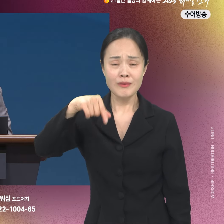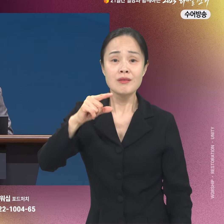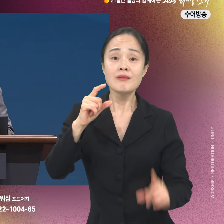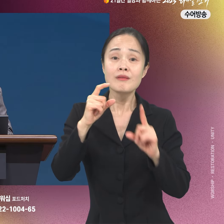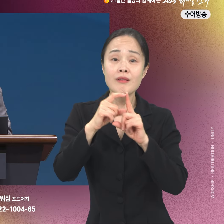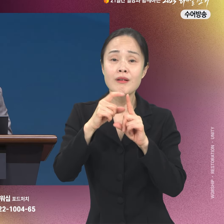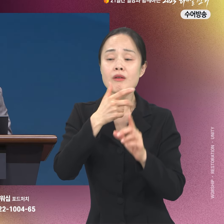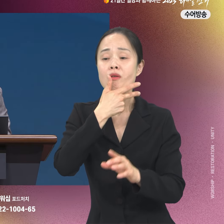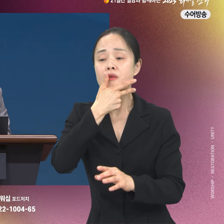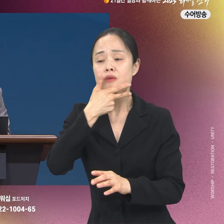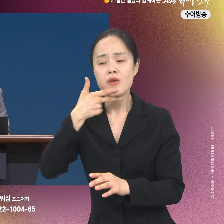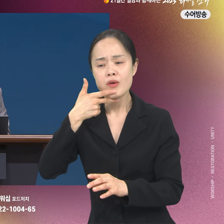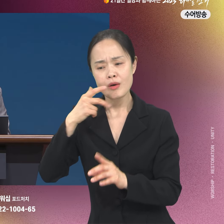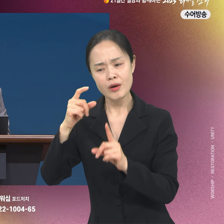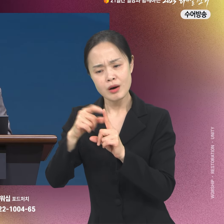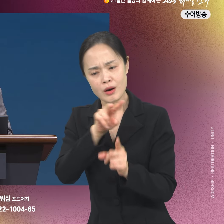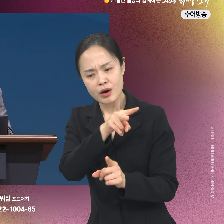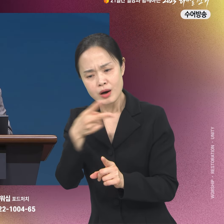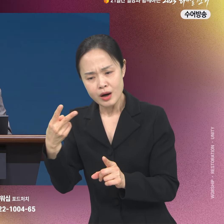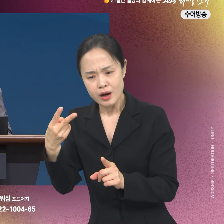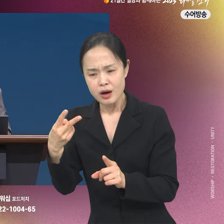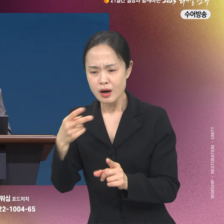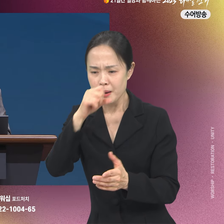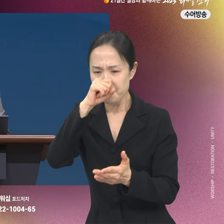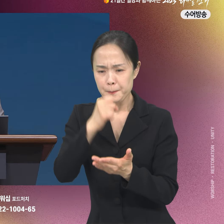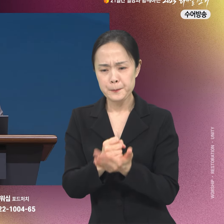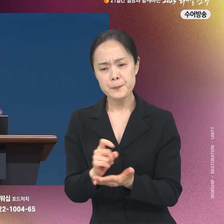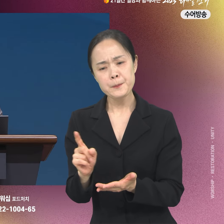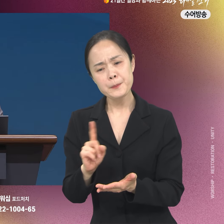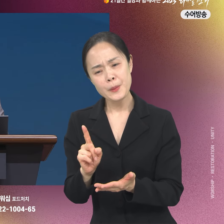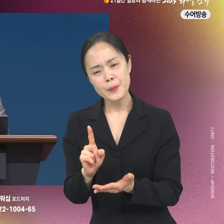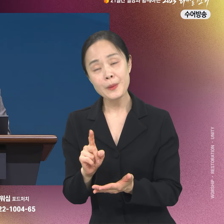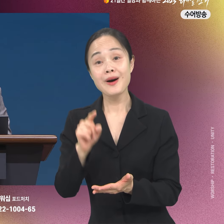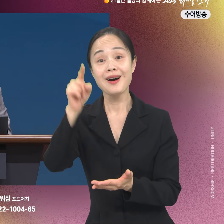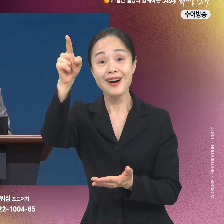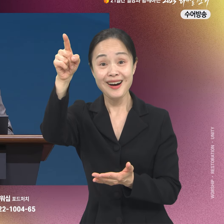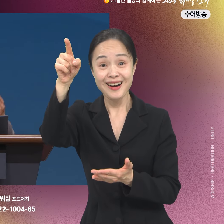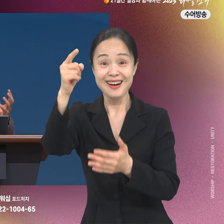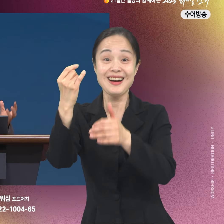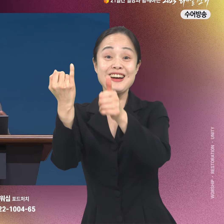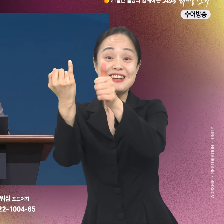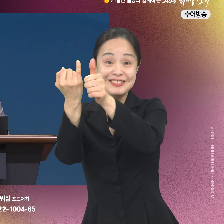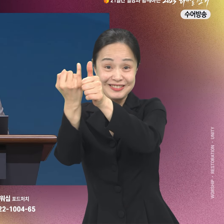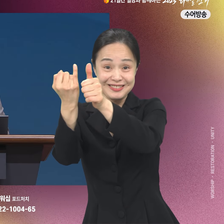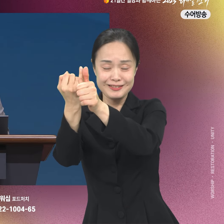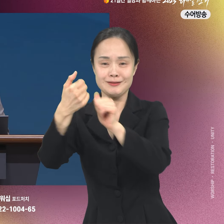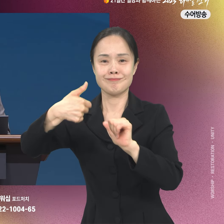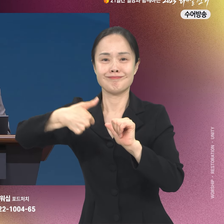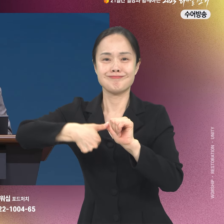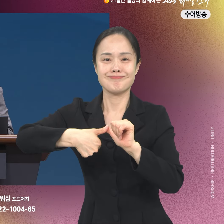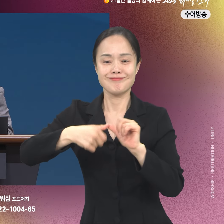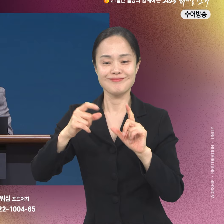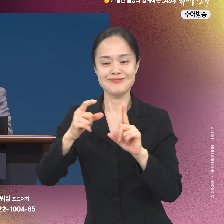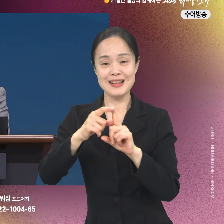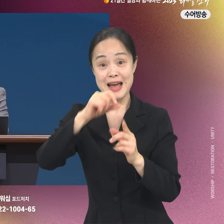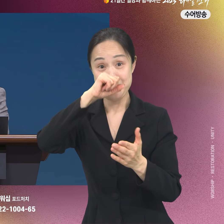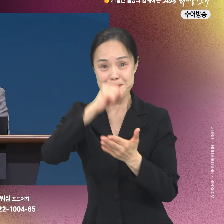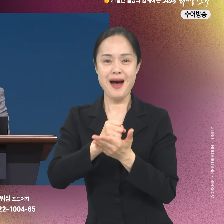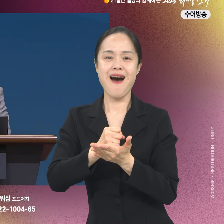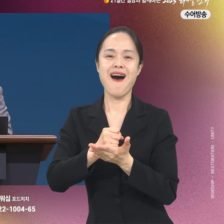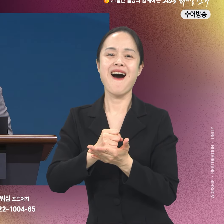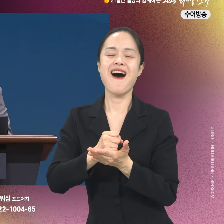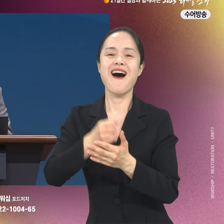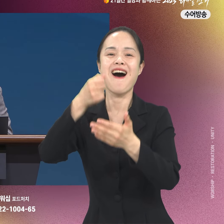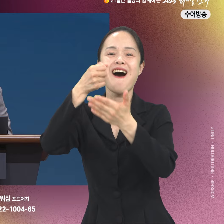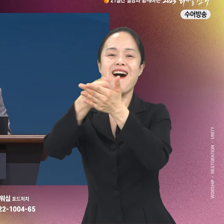될까 이제 자문을 구했죠. 그래서 베네핏이라고 대사를 바꿨습니다. 결국은 그 대속의 결과로